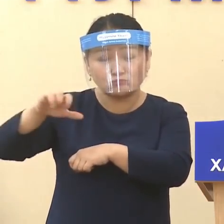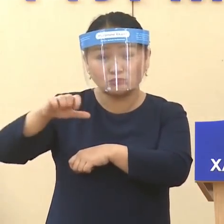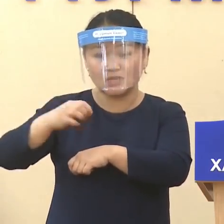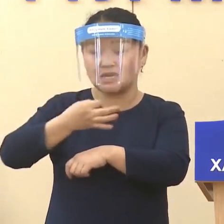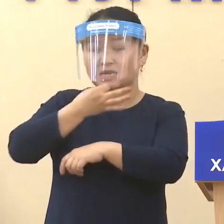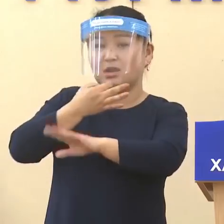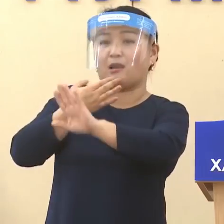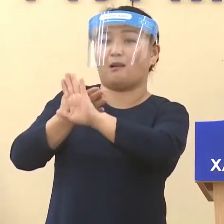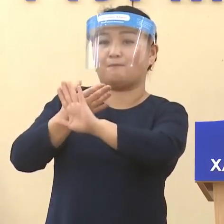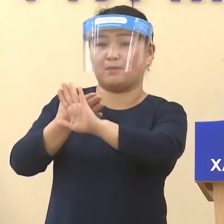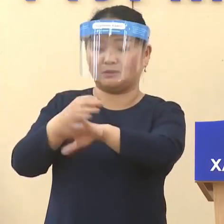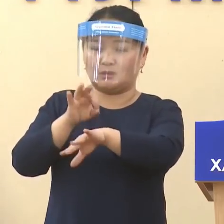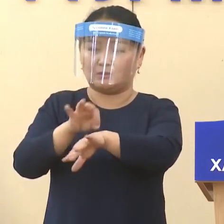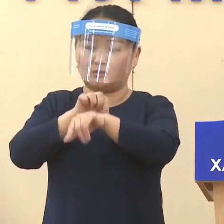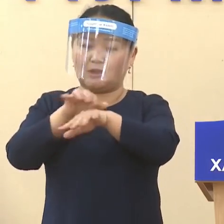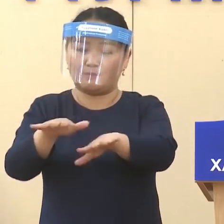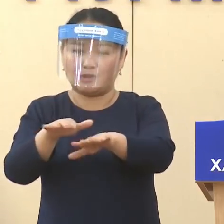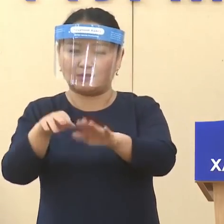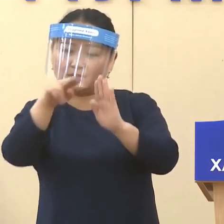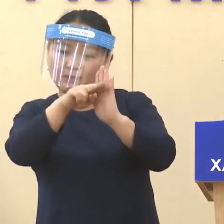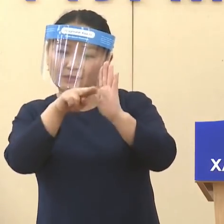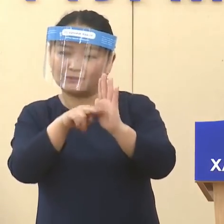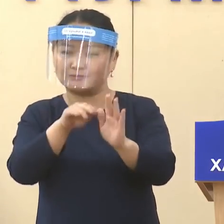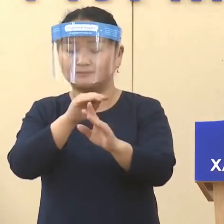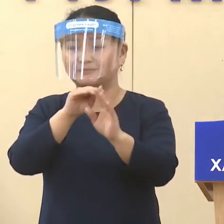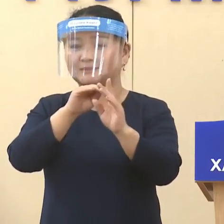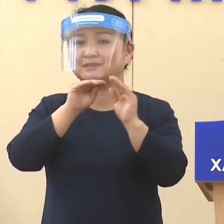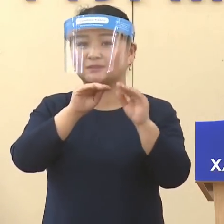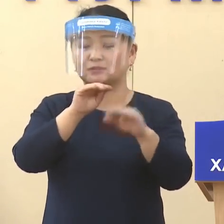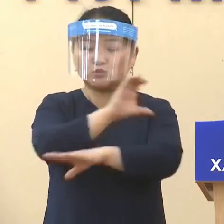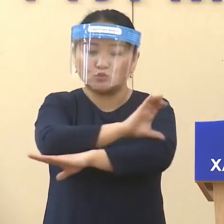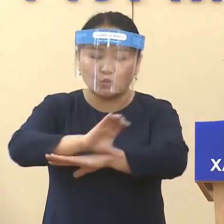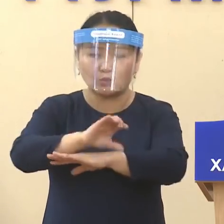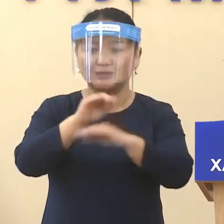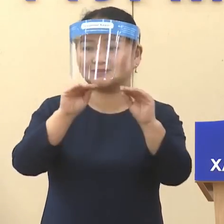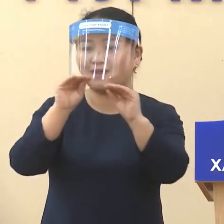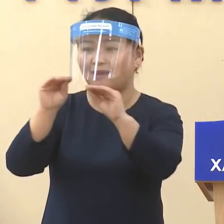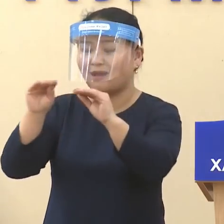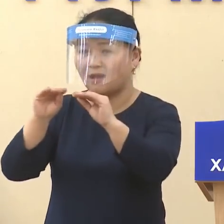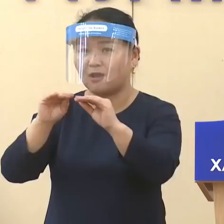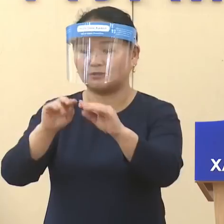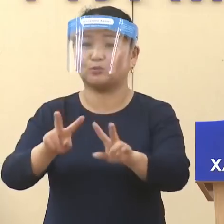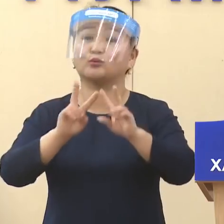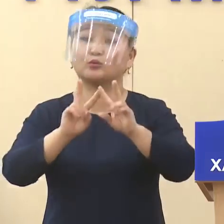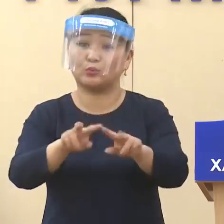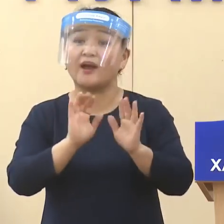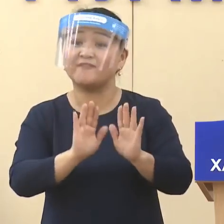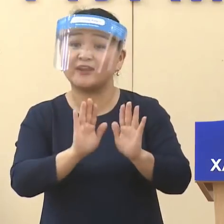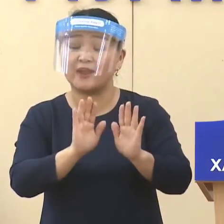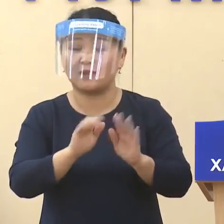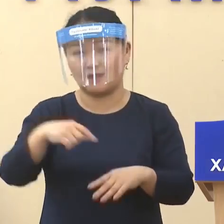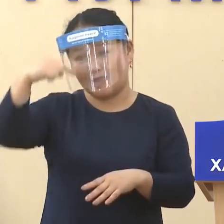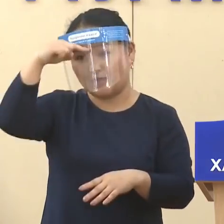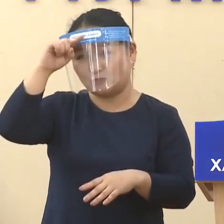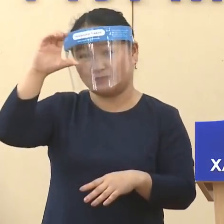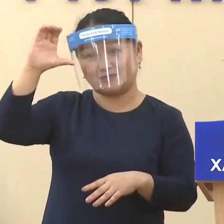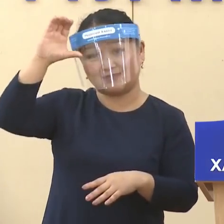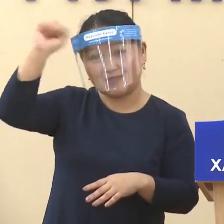эрсдлээс хамгаалах, халдвар хамгааллын дэглэмийг өргөтлөх чиглэлээр мөн сургалтыг өргөжлөөрн хийж байна. За эрүүл мэндийн сайдын тушаалаар